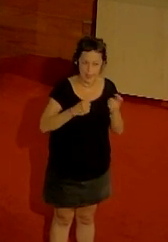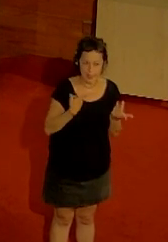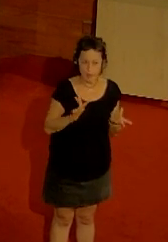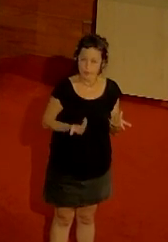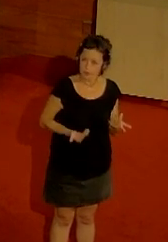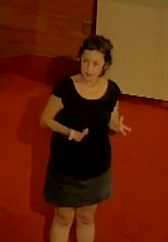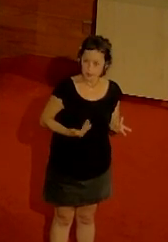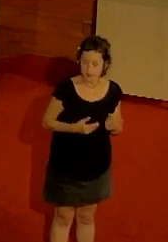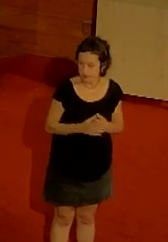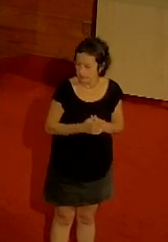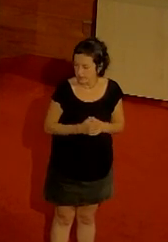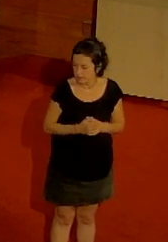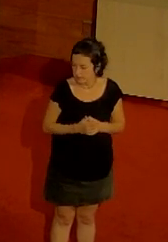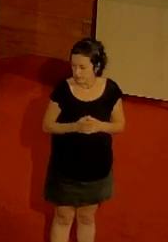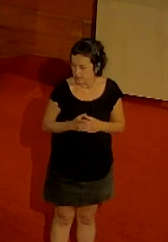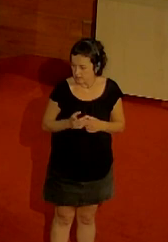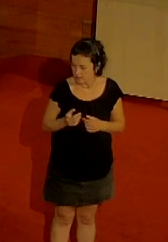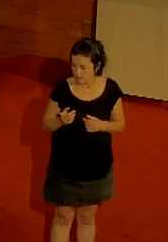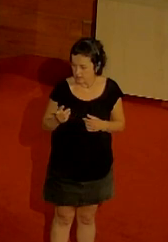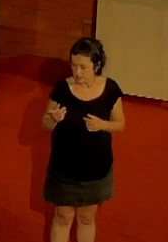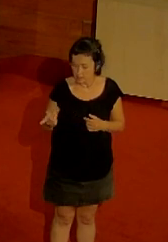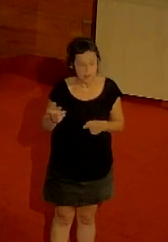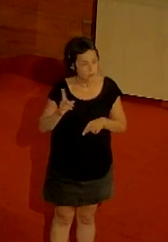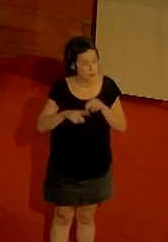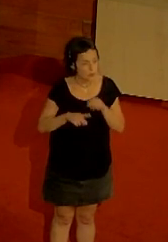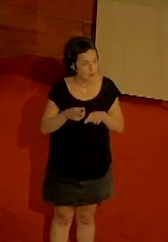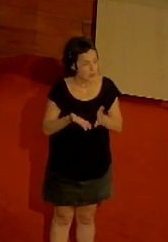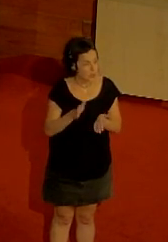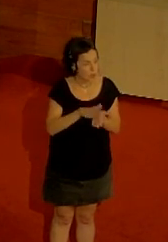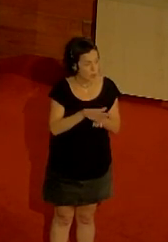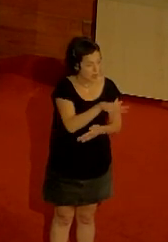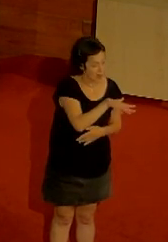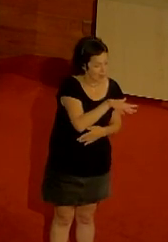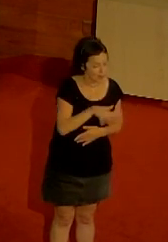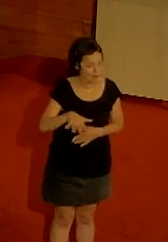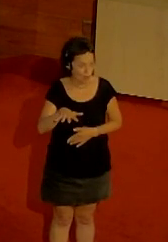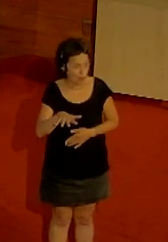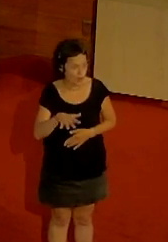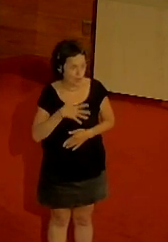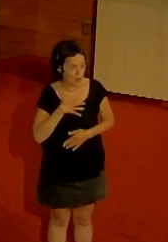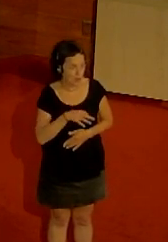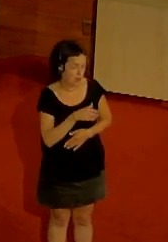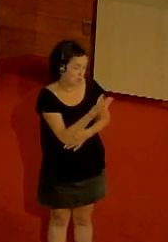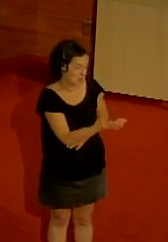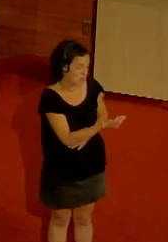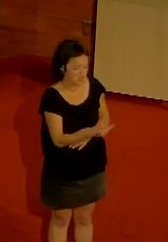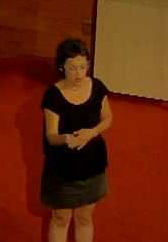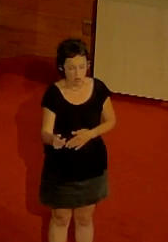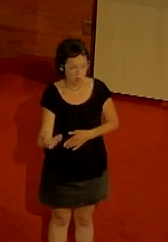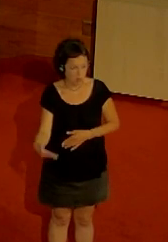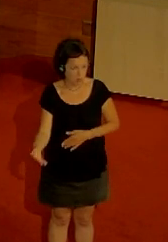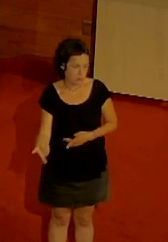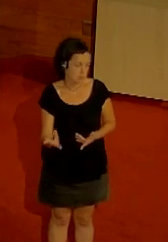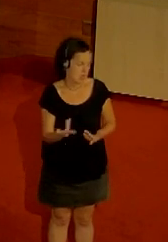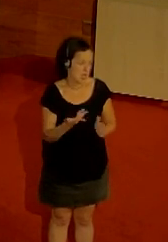bueno, unas millas náuticas. ¿Existes o no existes? ¿Importas o no importas? Existes, entendedme, de forma mediática, si queréis, o de representación